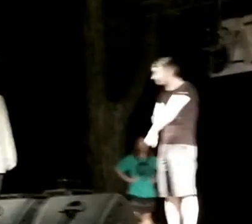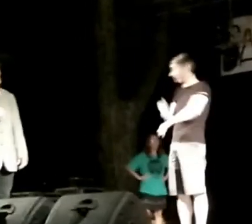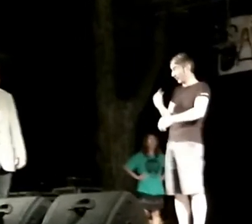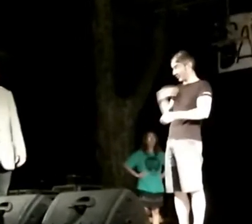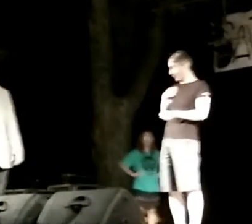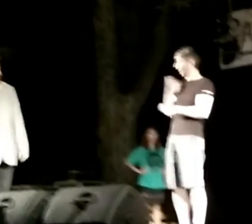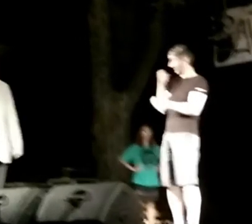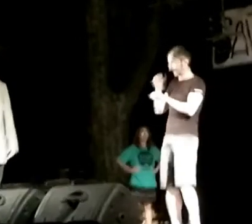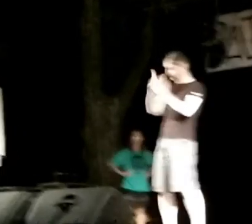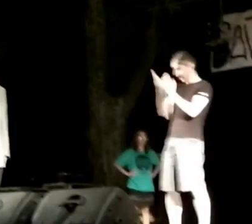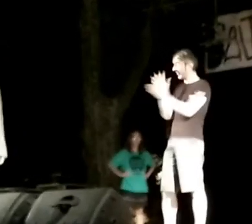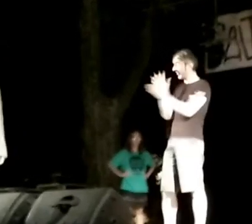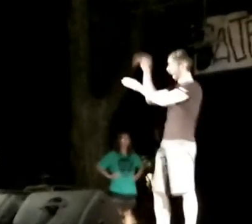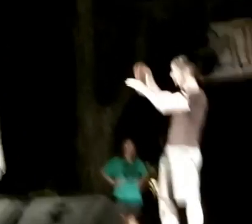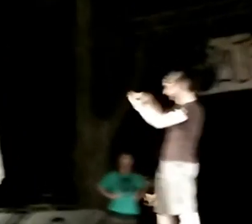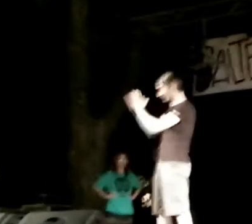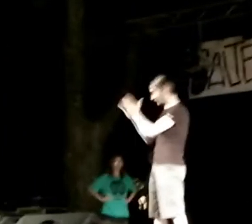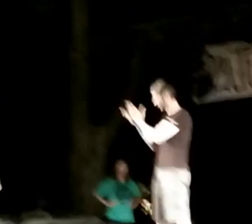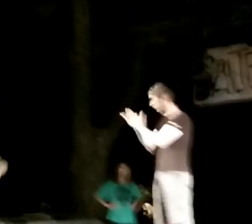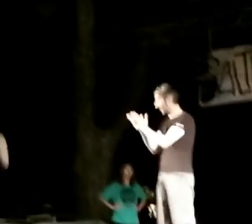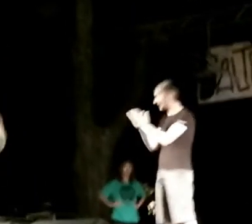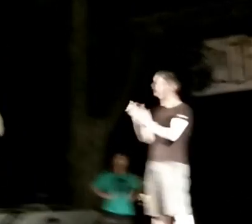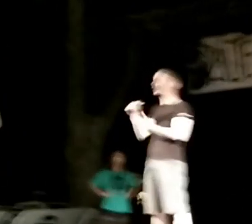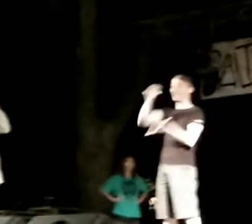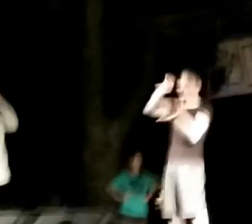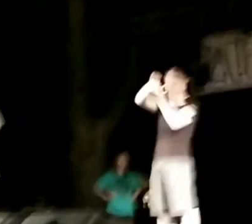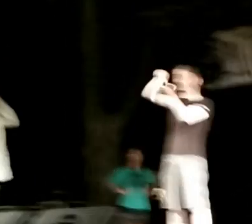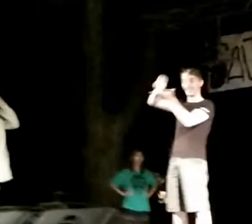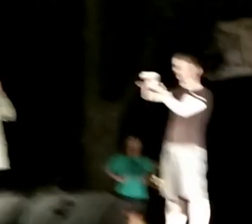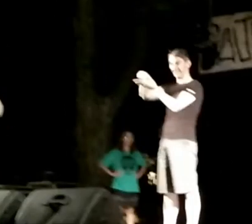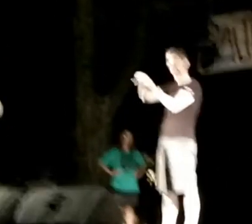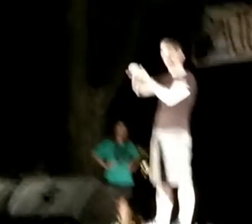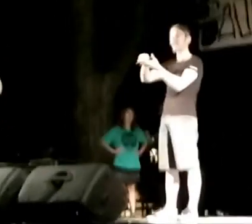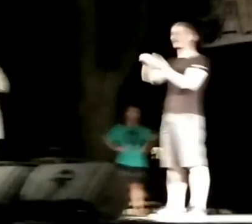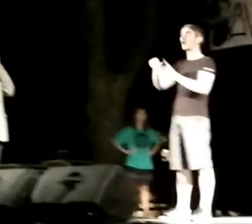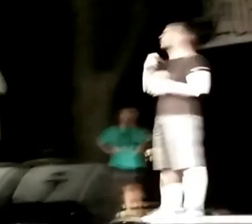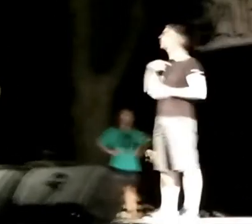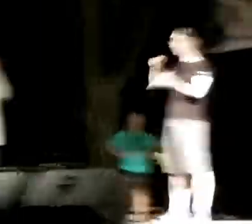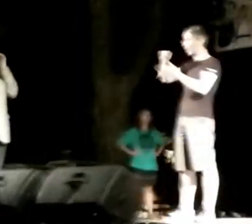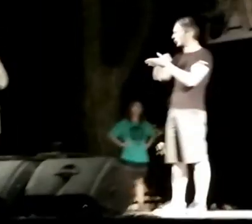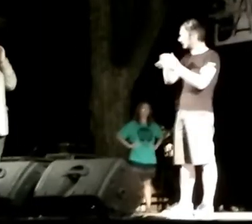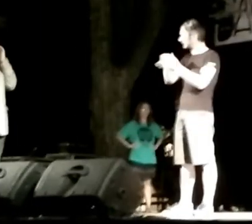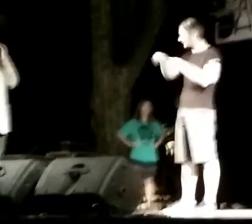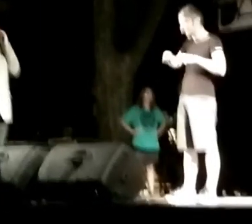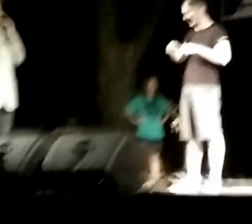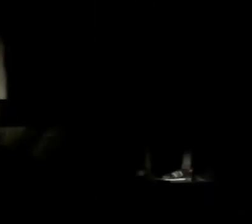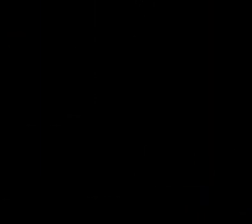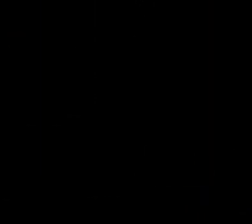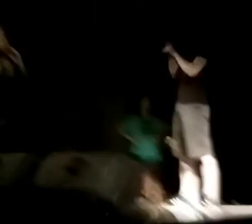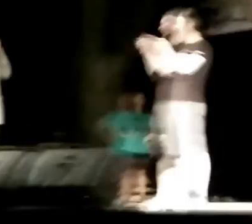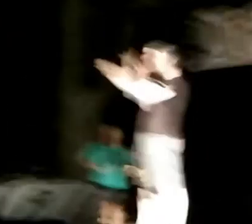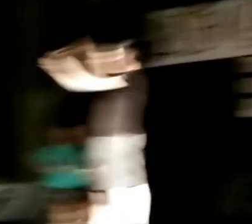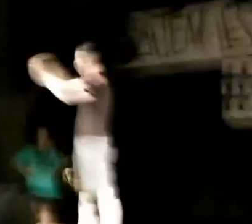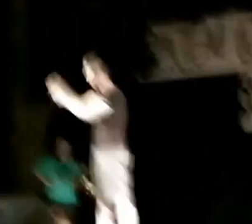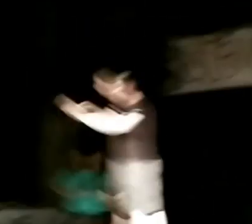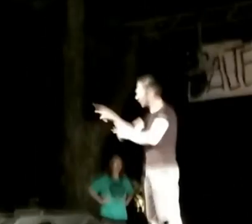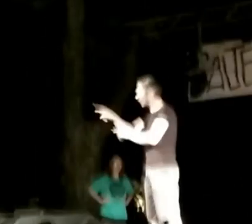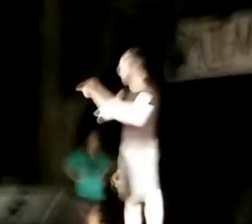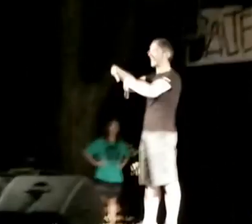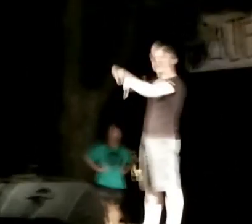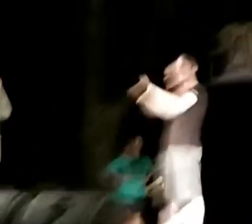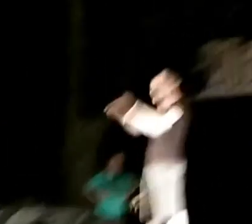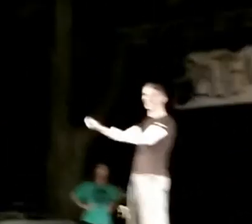teves escoles, he estudiat als centres que nosaltres heu controlat, tinc contractes laborals a les teves empreses, no ens doneu ni